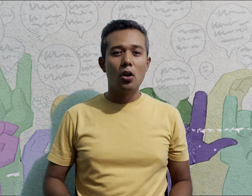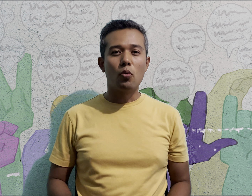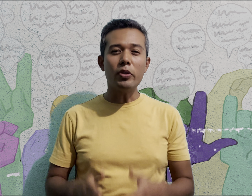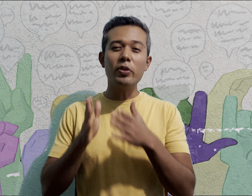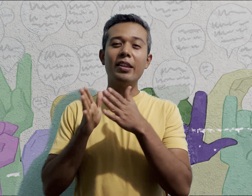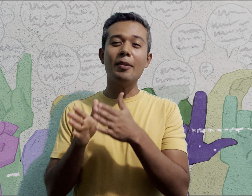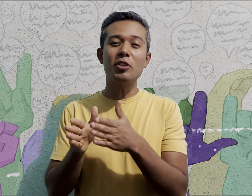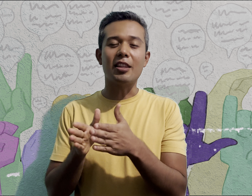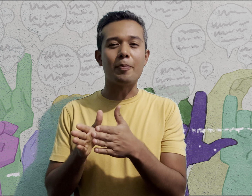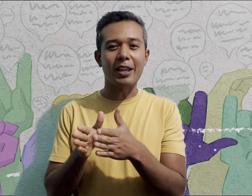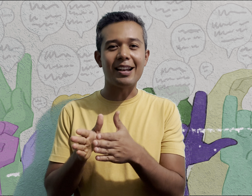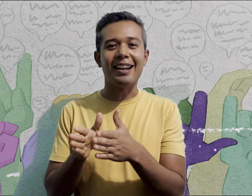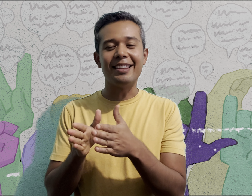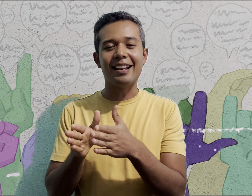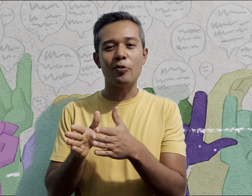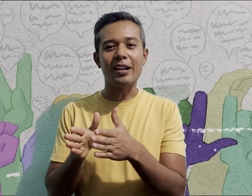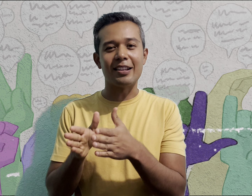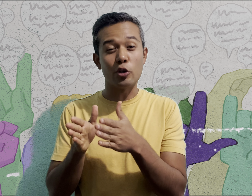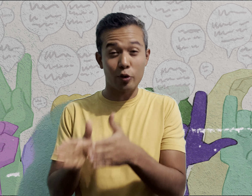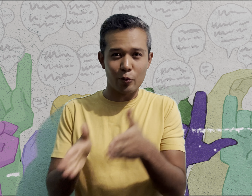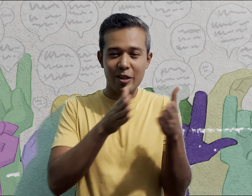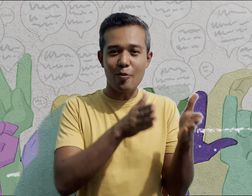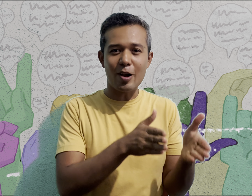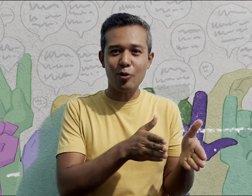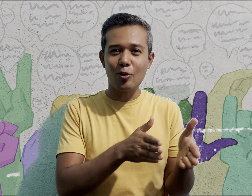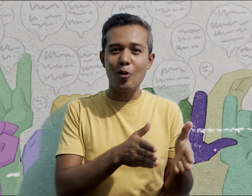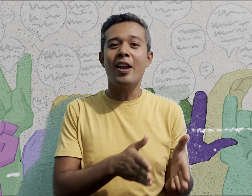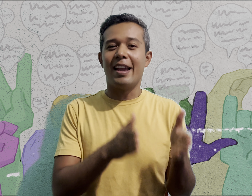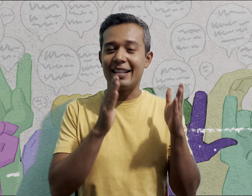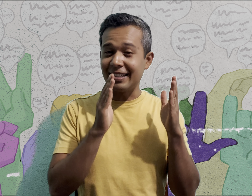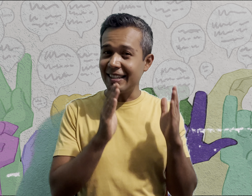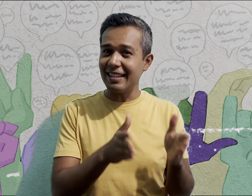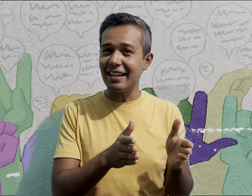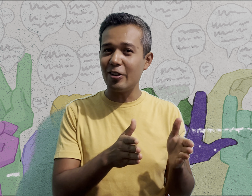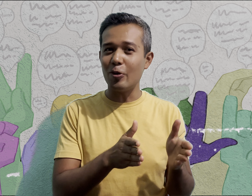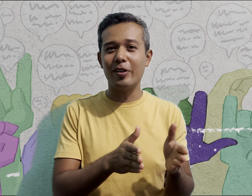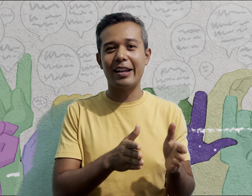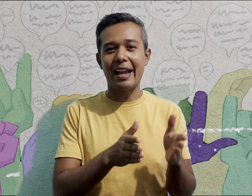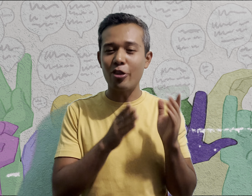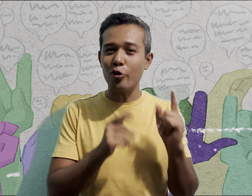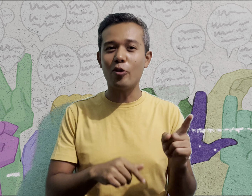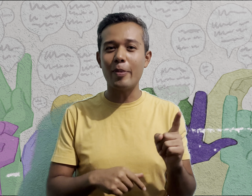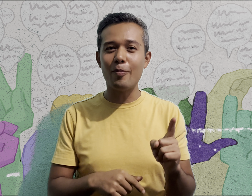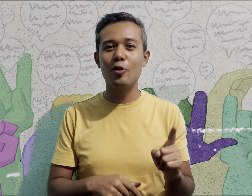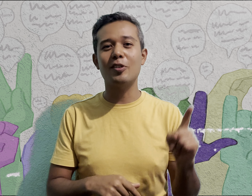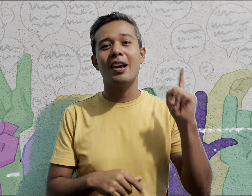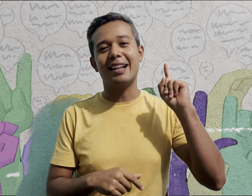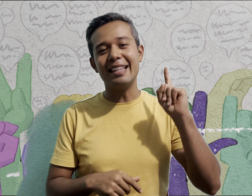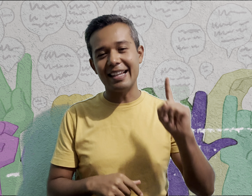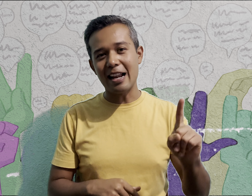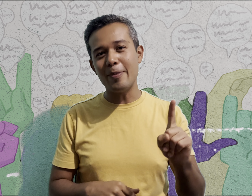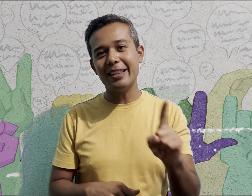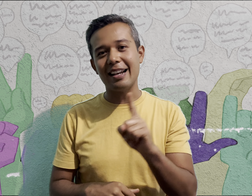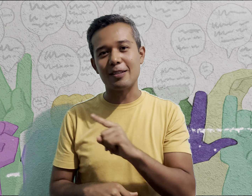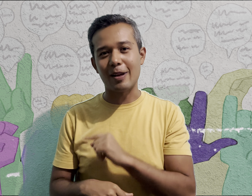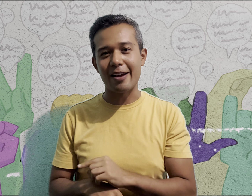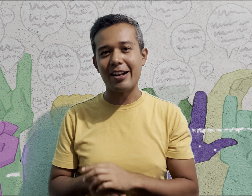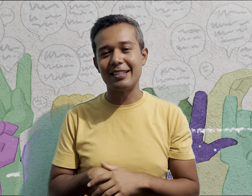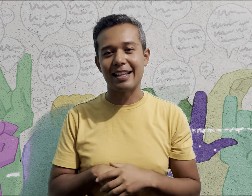Cuando intentamos adaptar la letra de una canción de un idioma a otro, es necesario que no tomemos literalmente las palabras